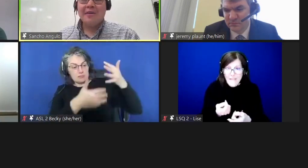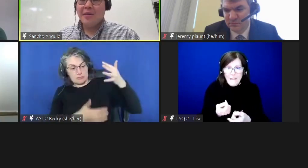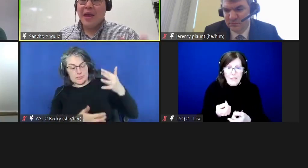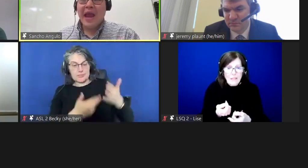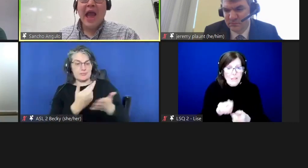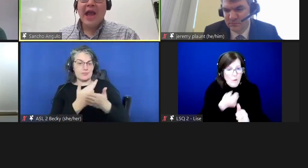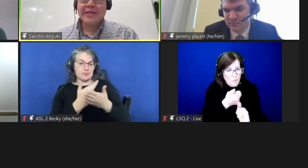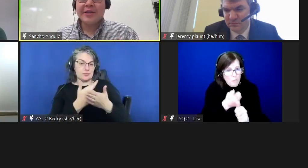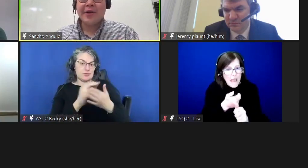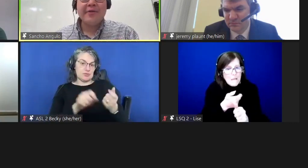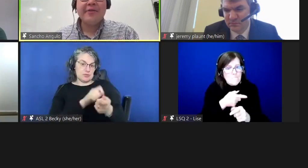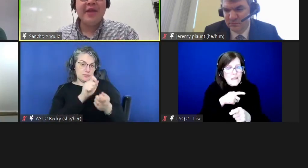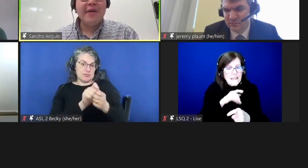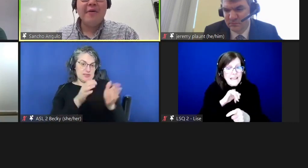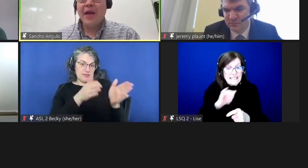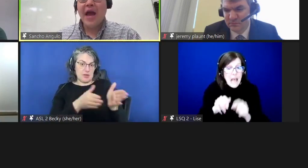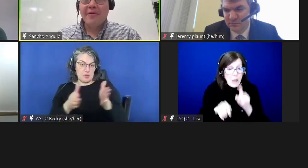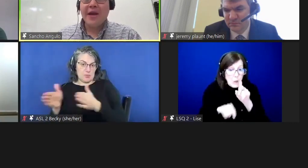questions à